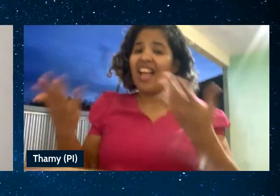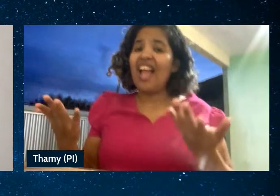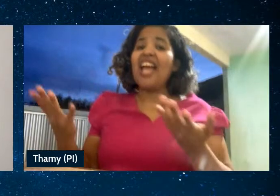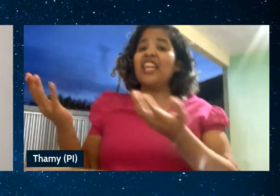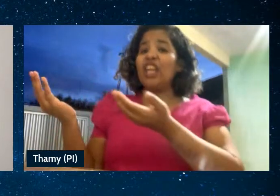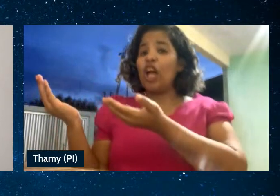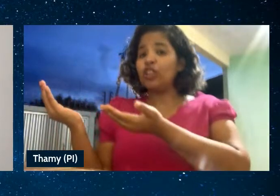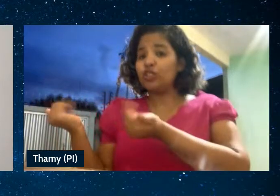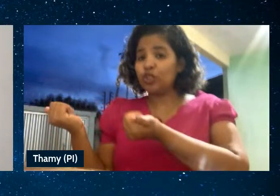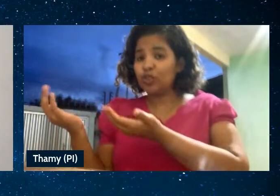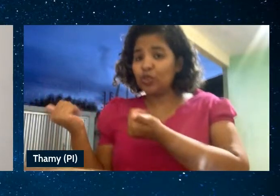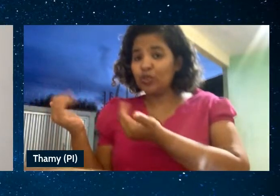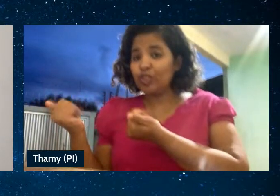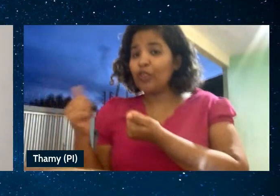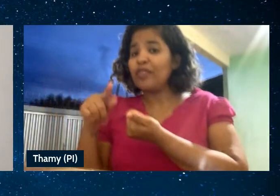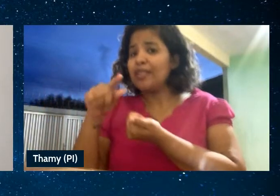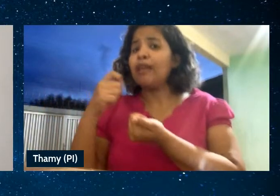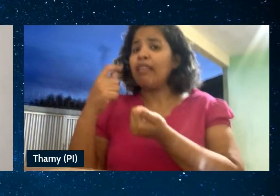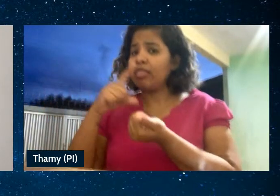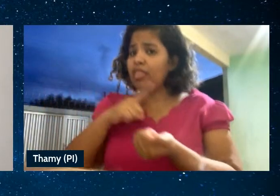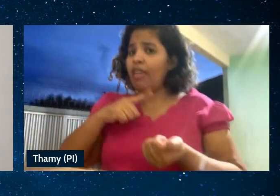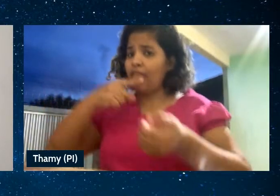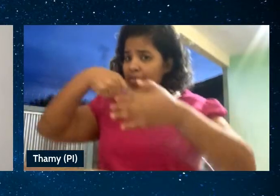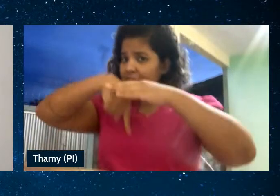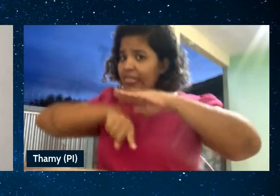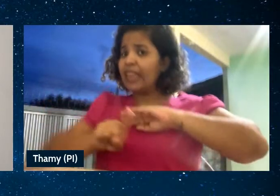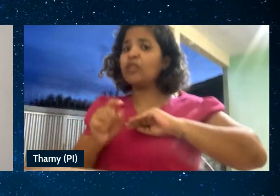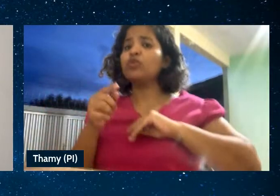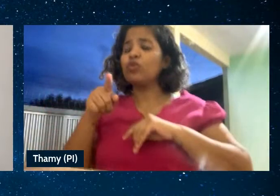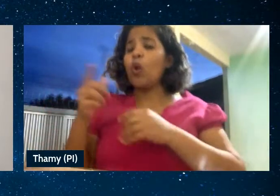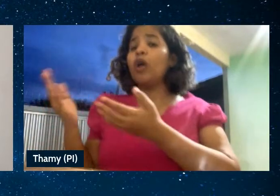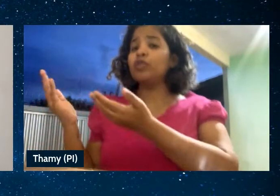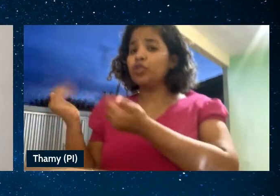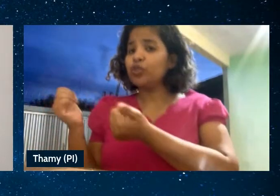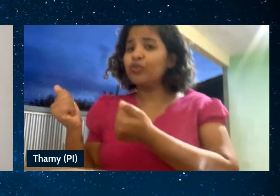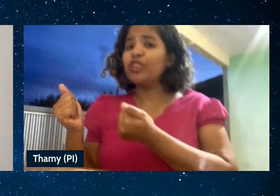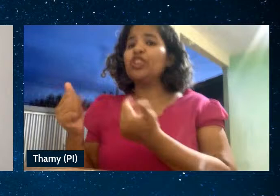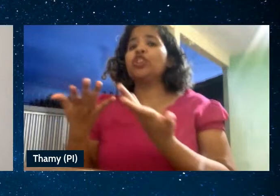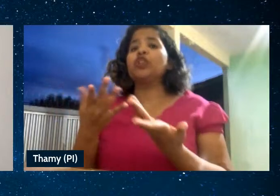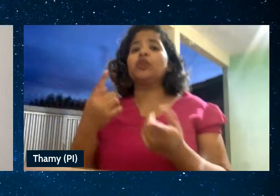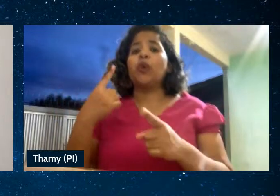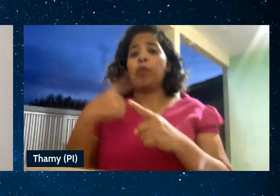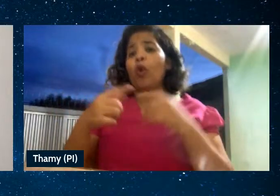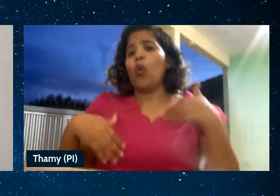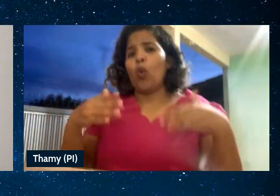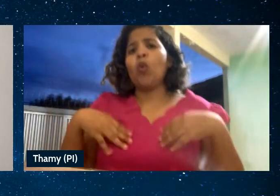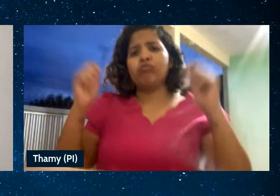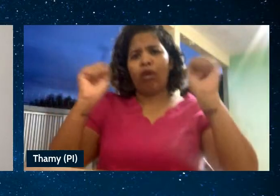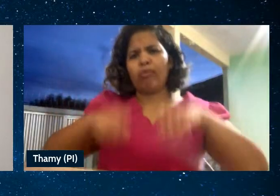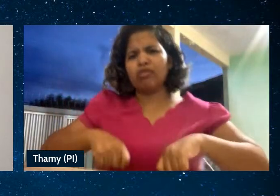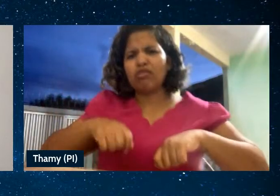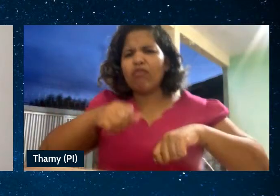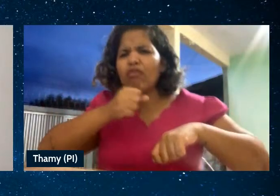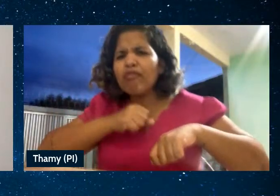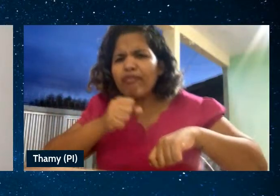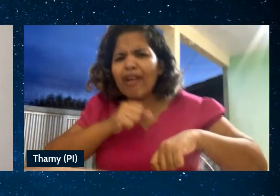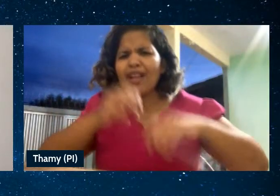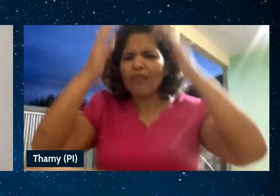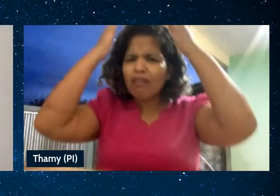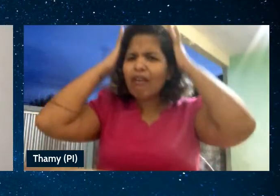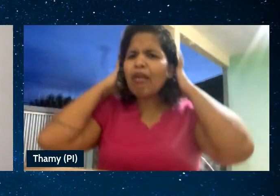que a nossa pele vai envelhecendo os nossos cabelos né se tornando prata